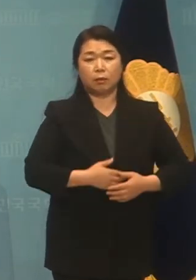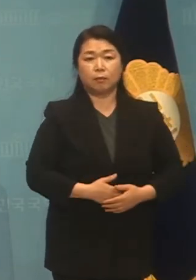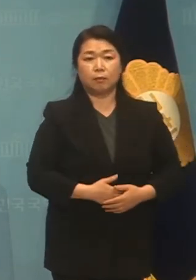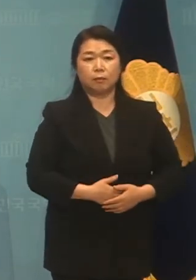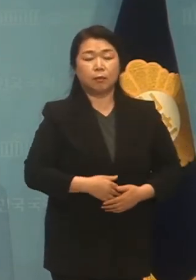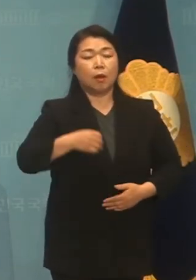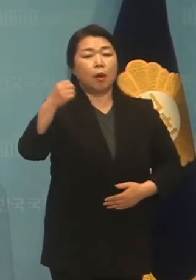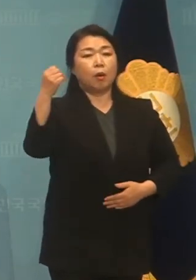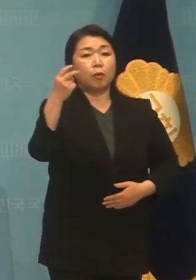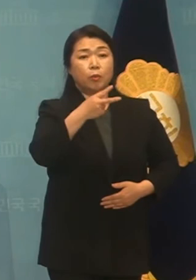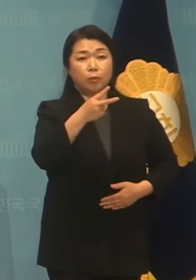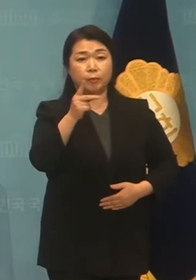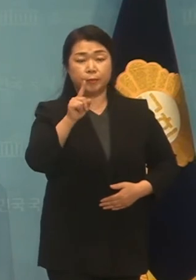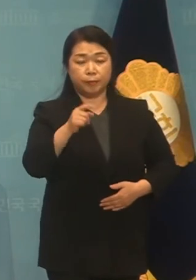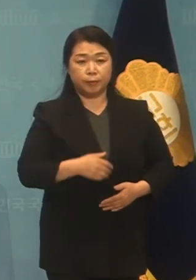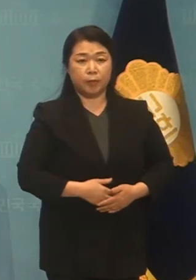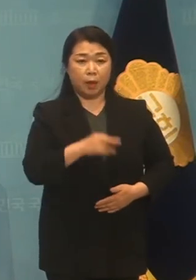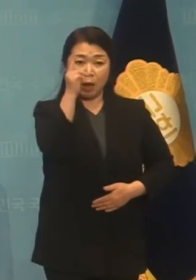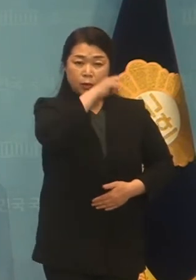하나는